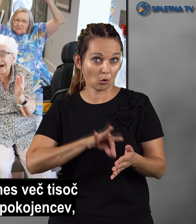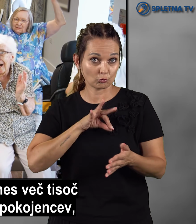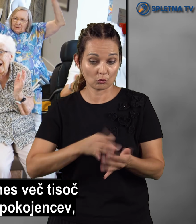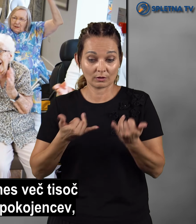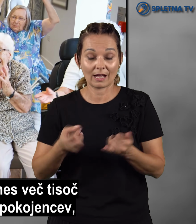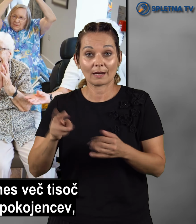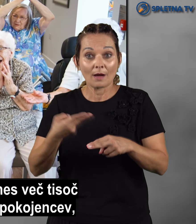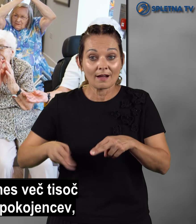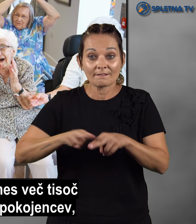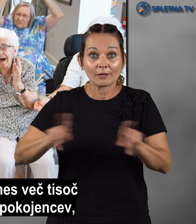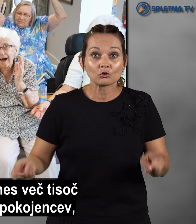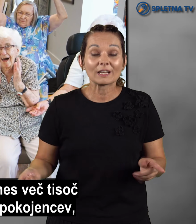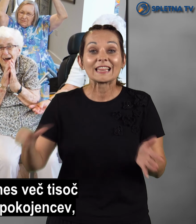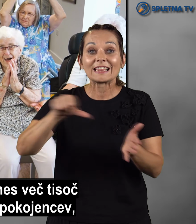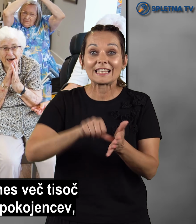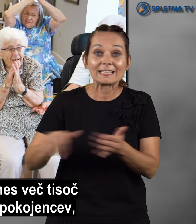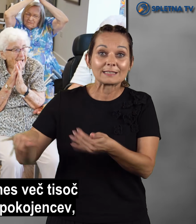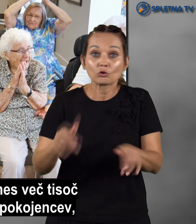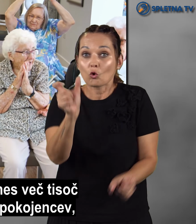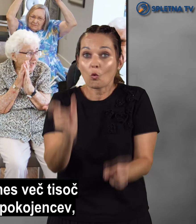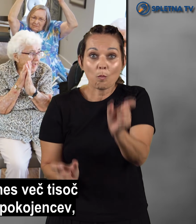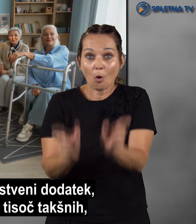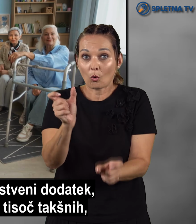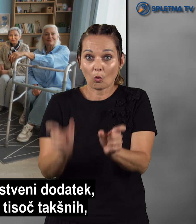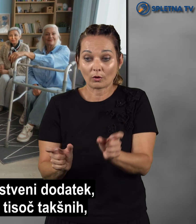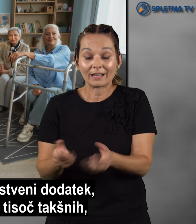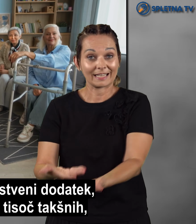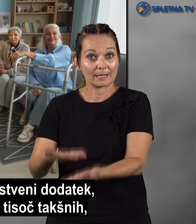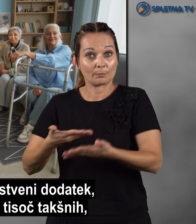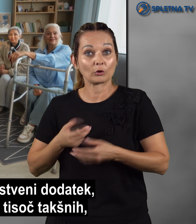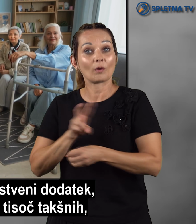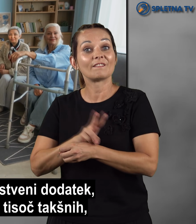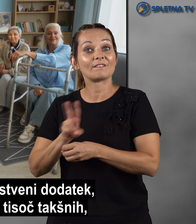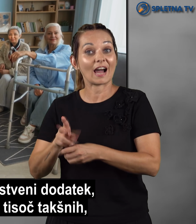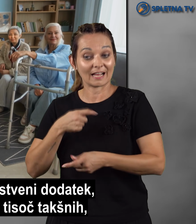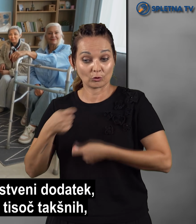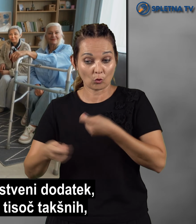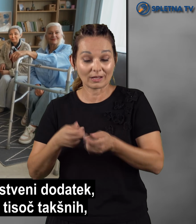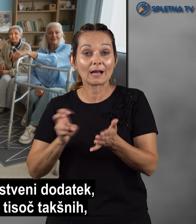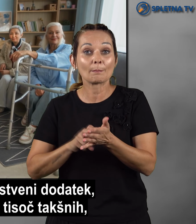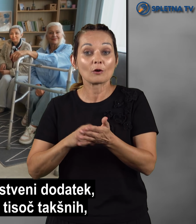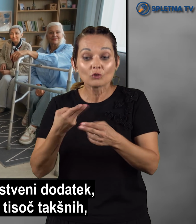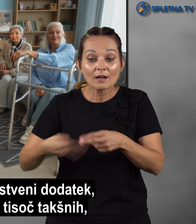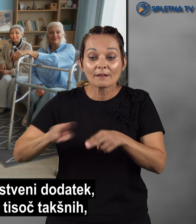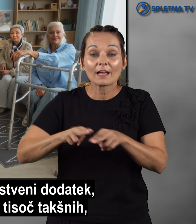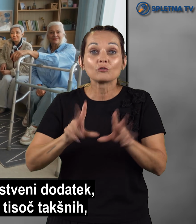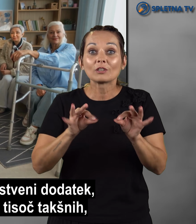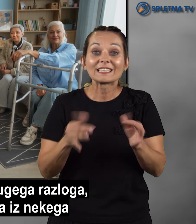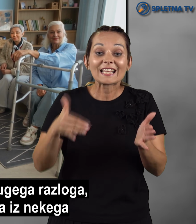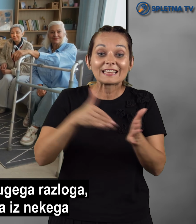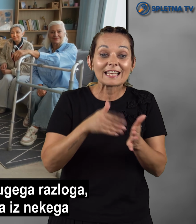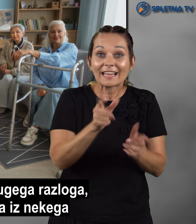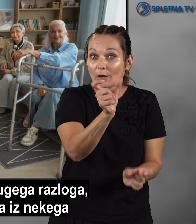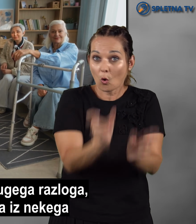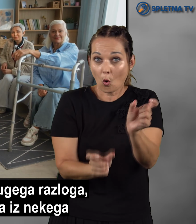imamo danes več tisoč upokojenk, upokojencev, ki prejemajo varstveni dodatek, in še več 10 tisoč